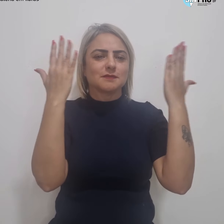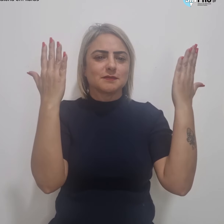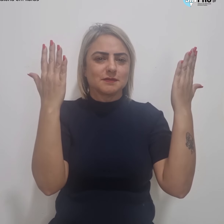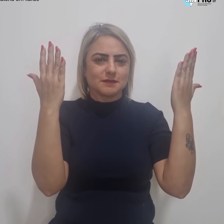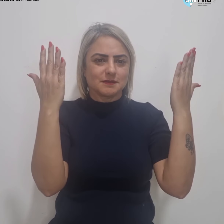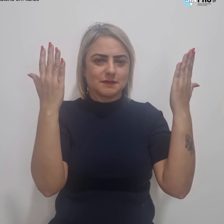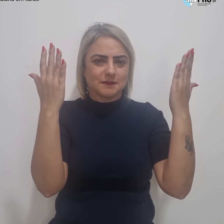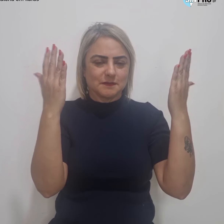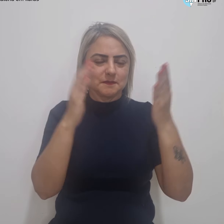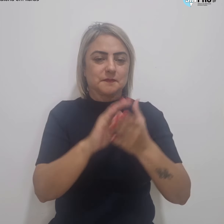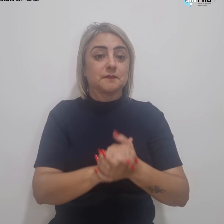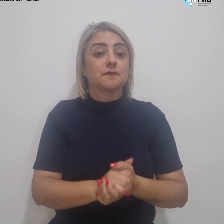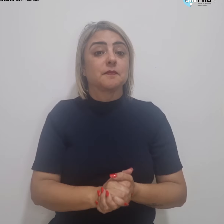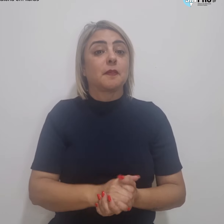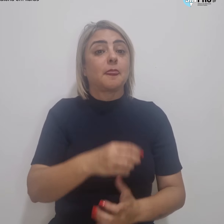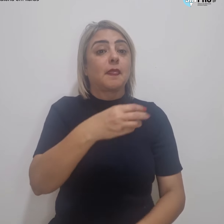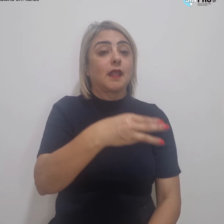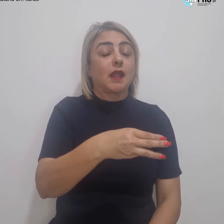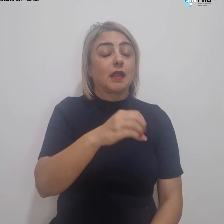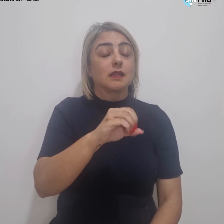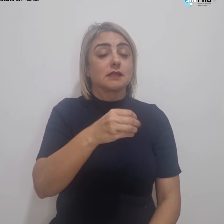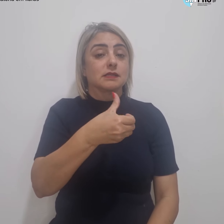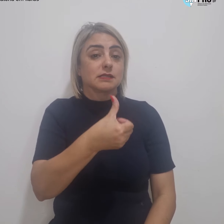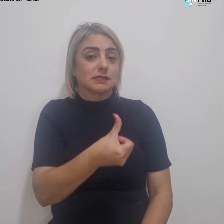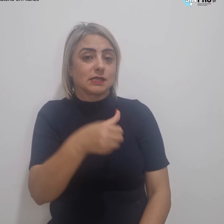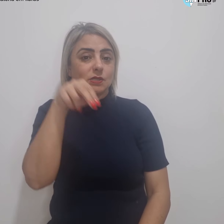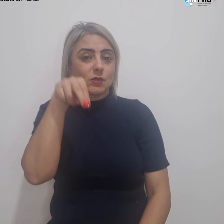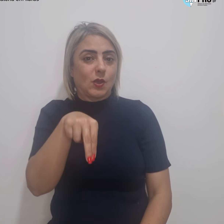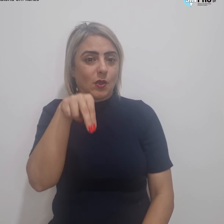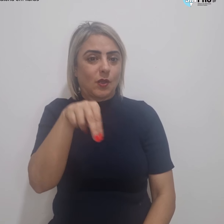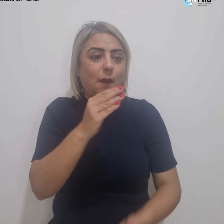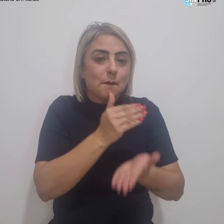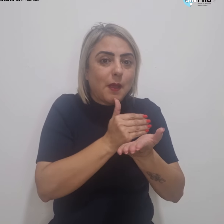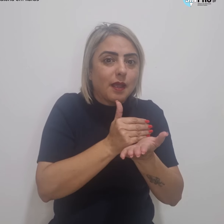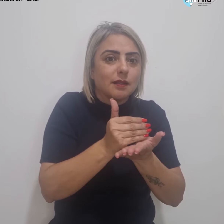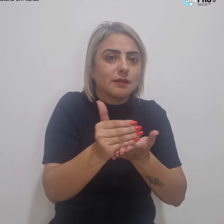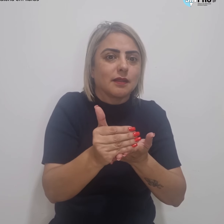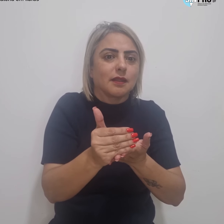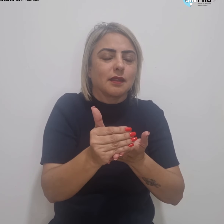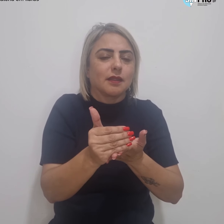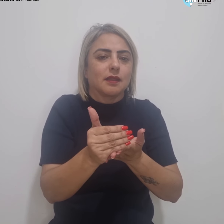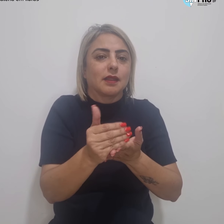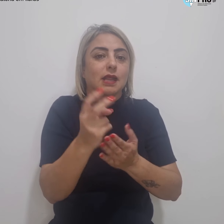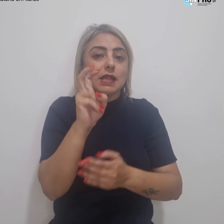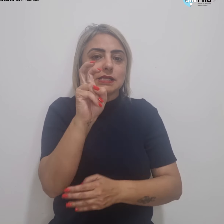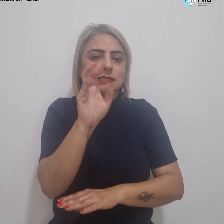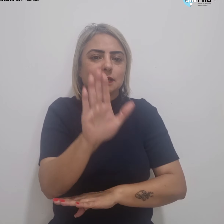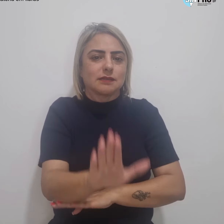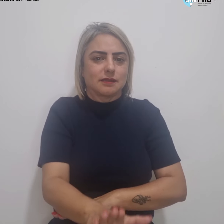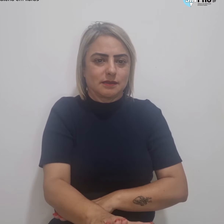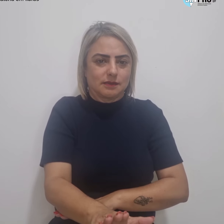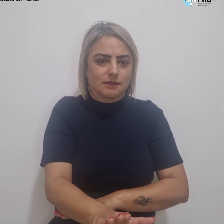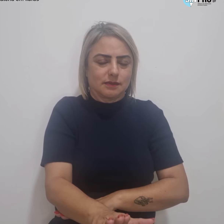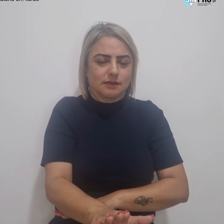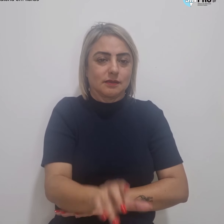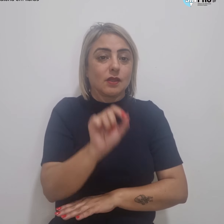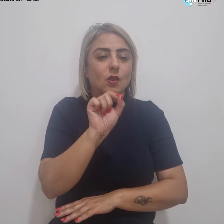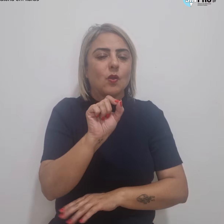das Artes 306 Norte. A partir das 17 horas. O evento contará